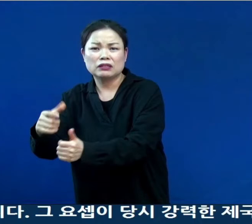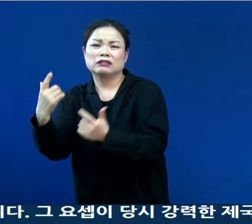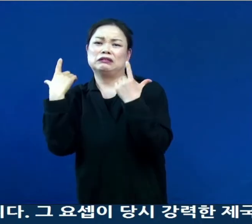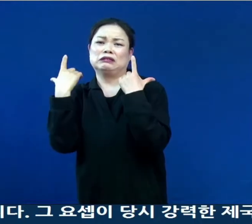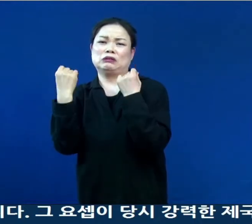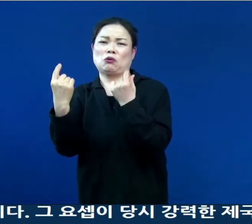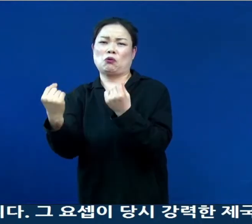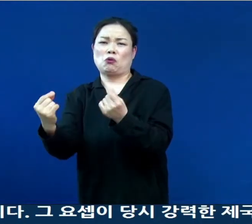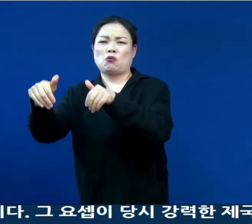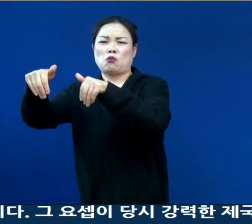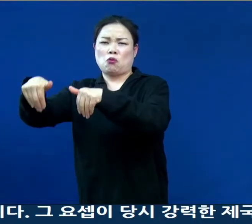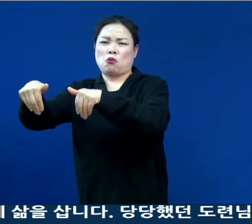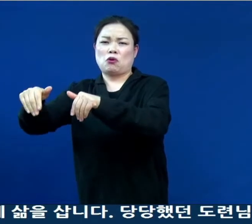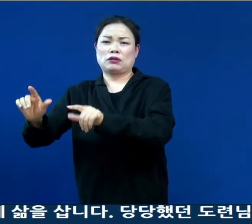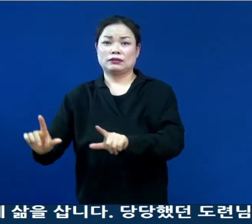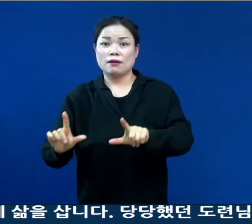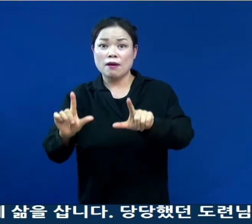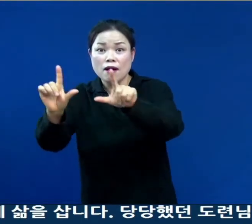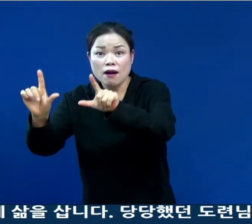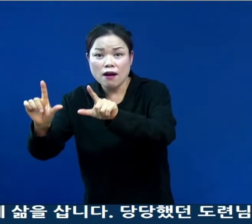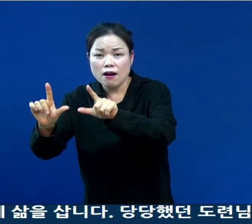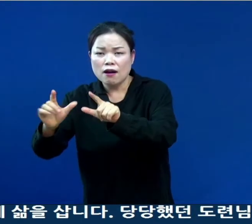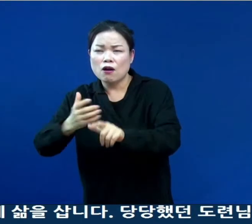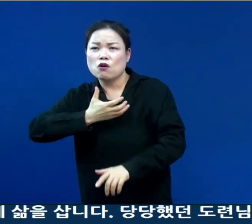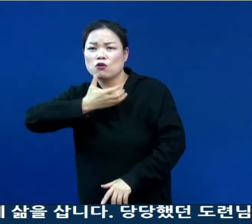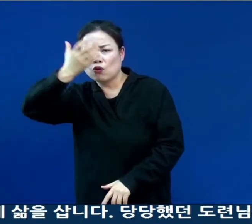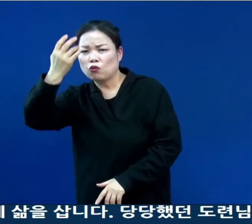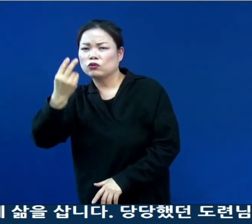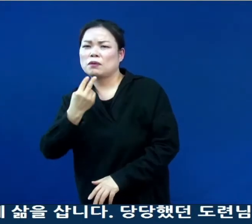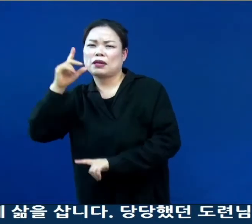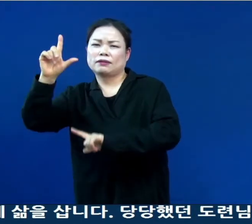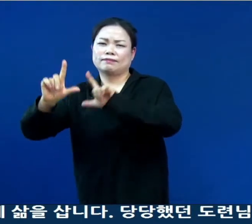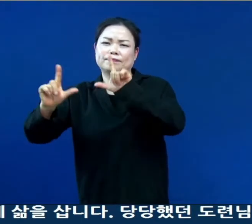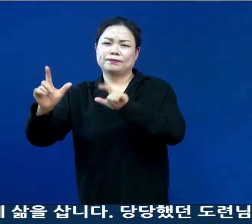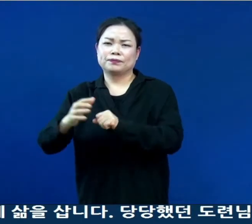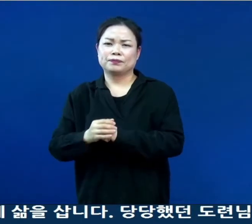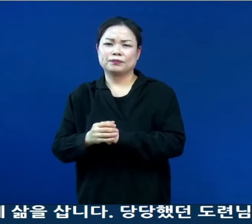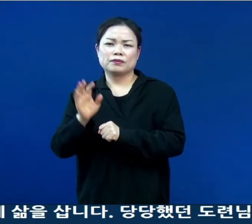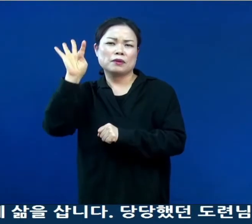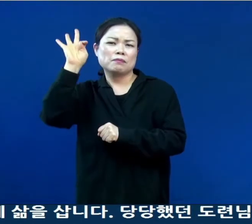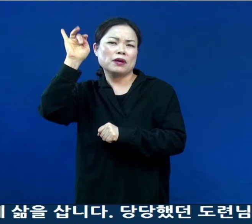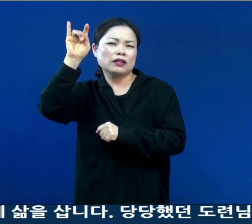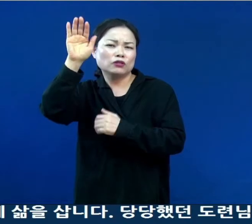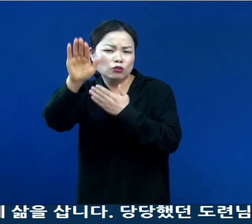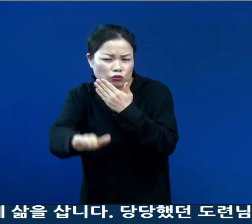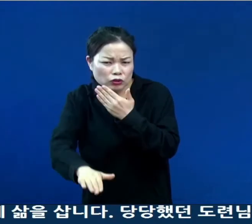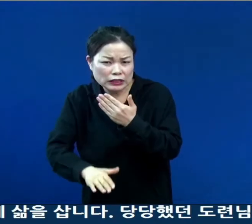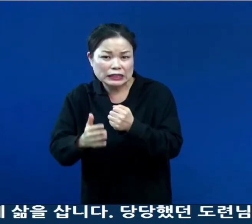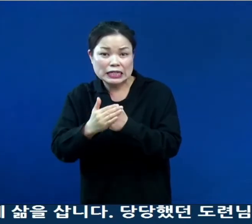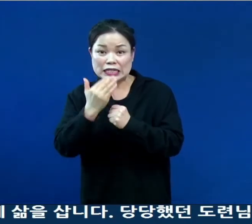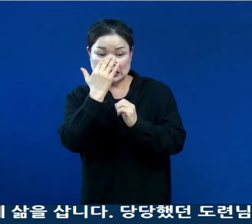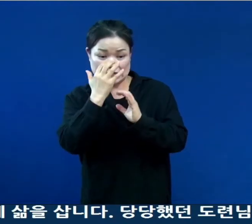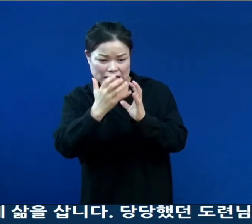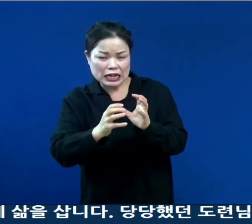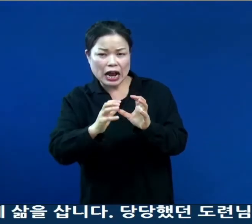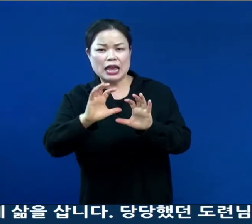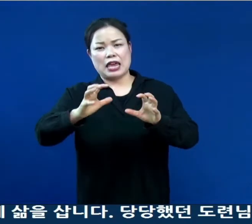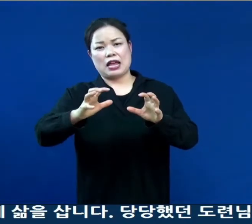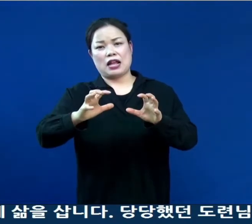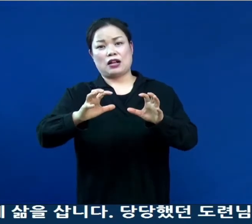여전히 노예 신분이었습니다. 요셉의 처지는 이제 몇백 년 후에 이스라엘의 처지를